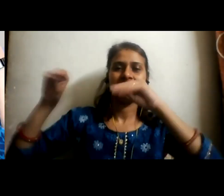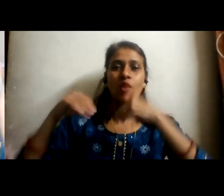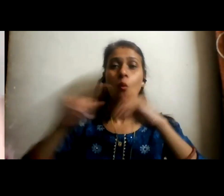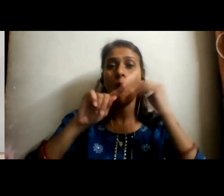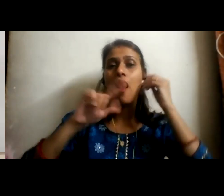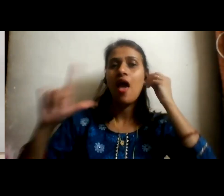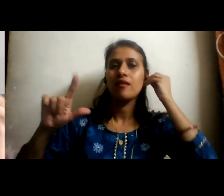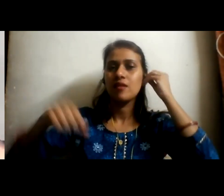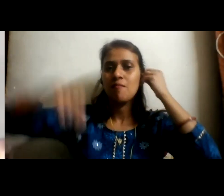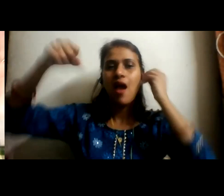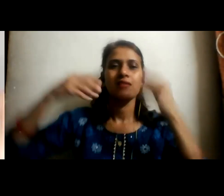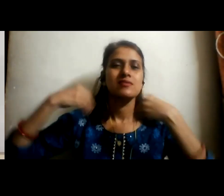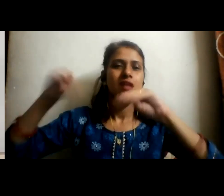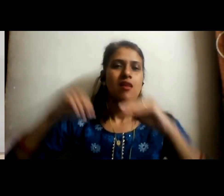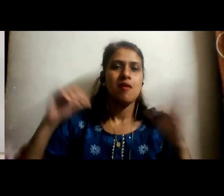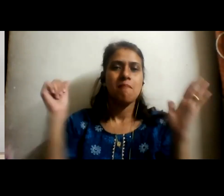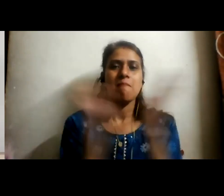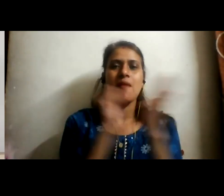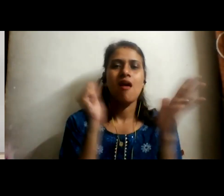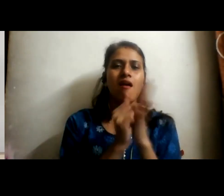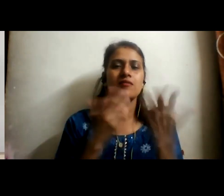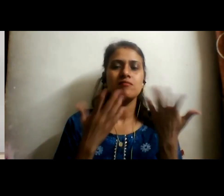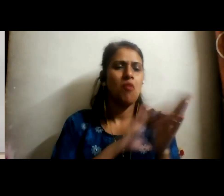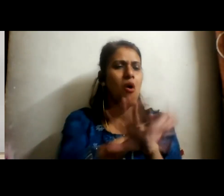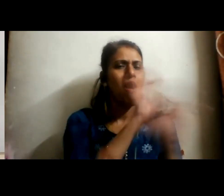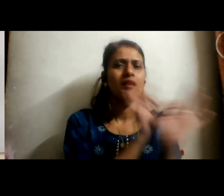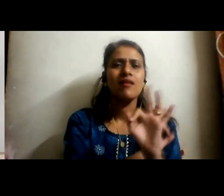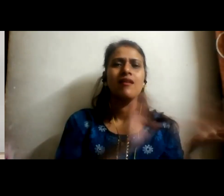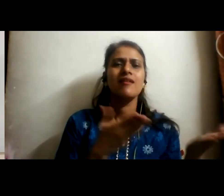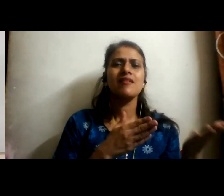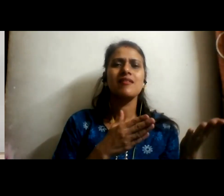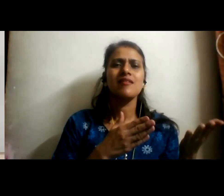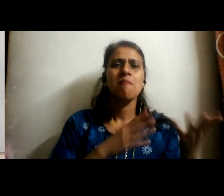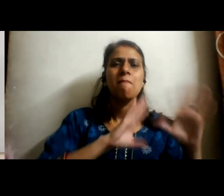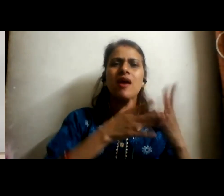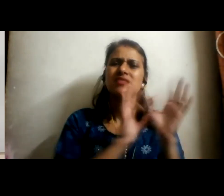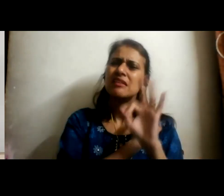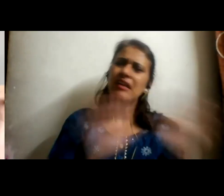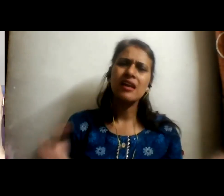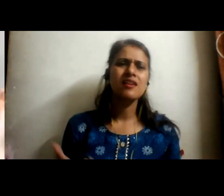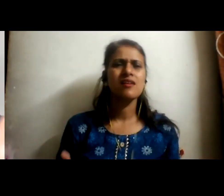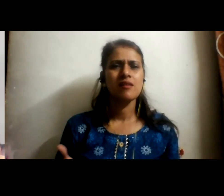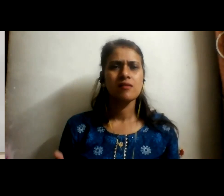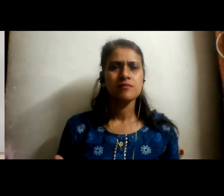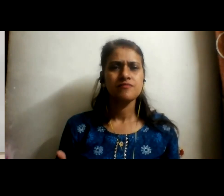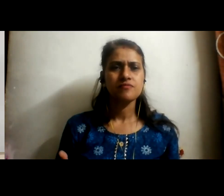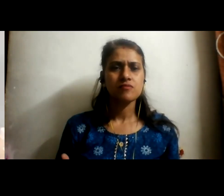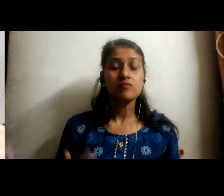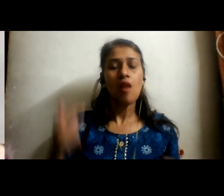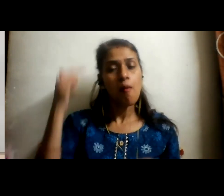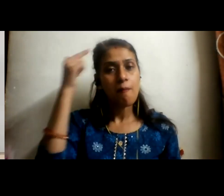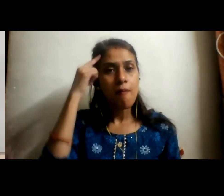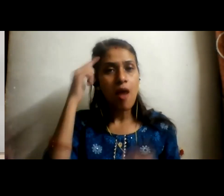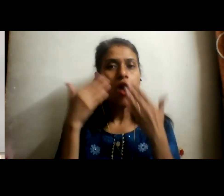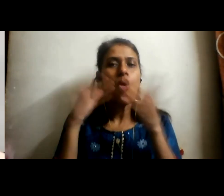लिफाफे होते हैं, और उसमें प्रिंट भी होता था वो मशीन में। तो ऐसे ऐसे चीजें अवेलेबल है, इट इज हाउ वी ओपन आवर माइंड